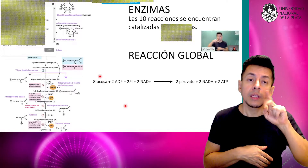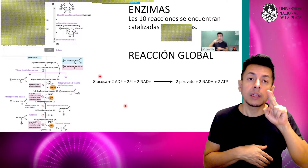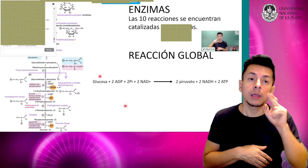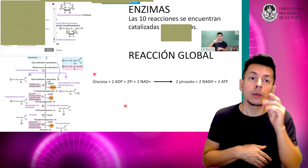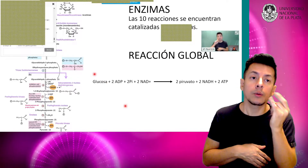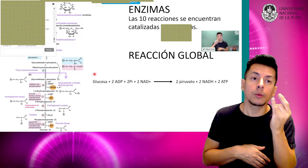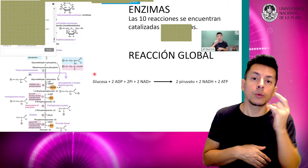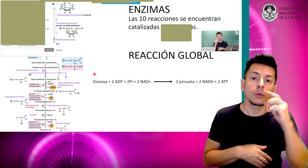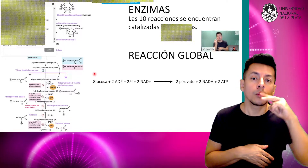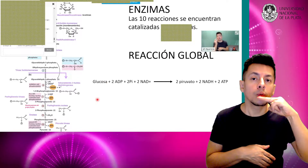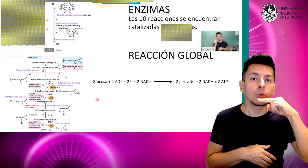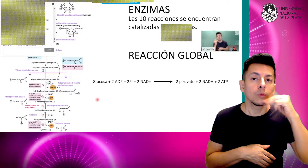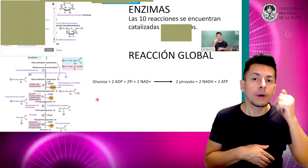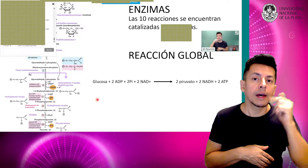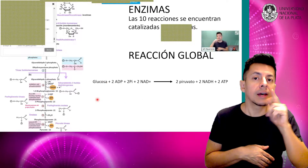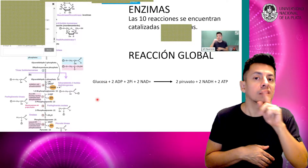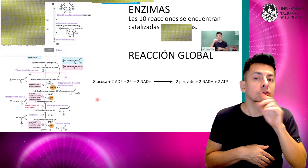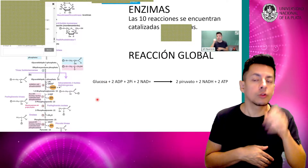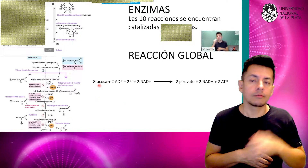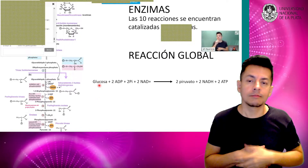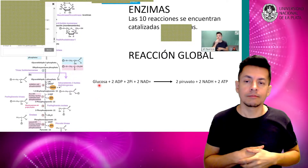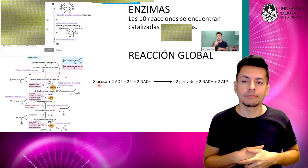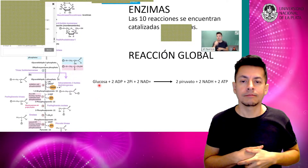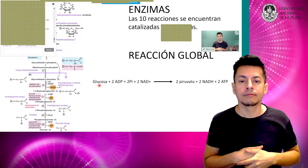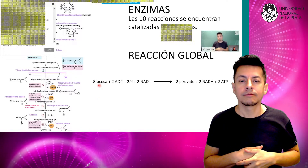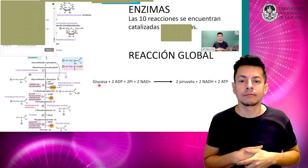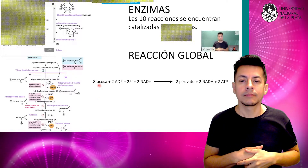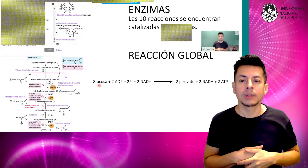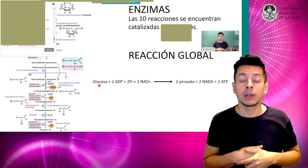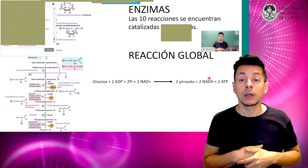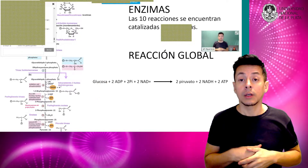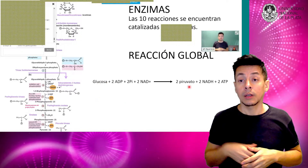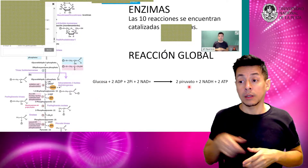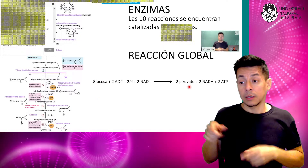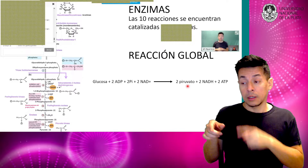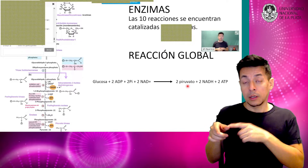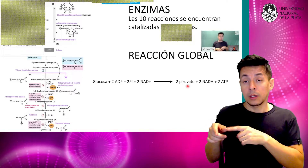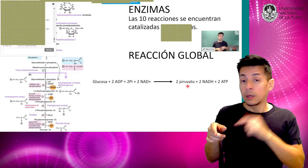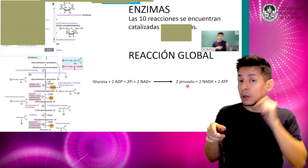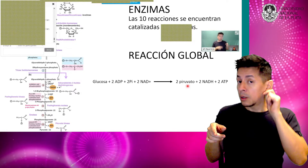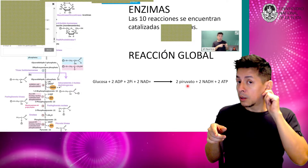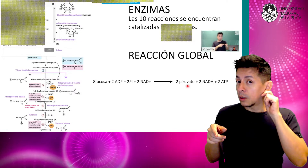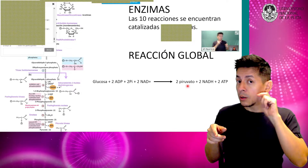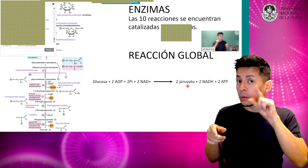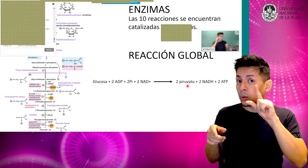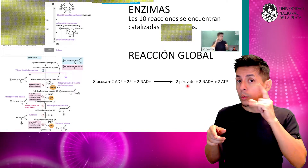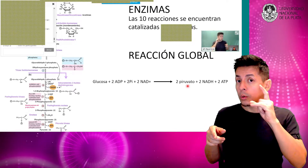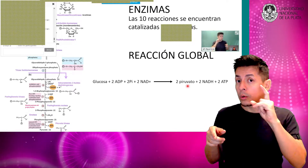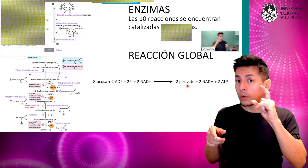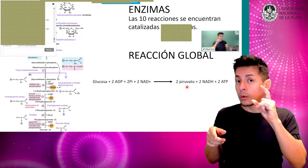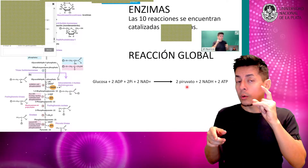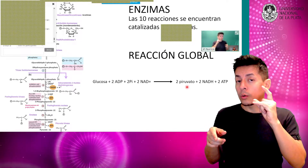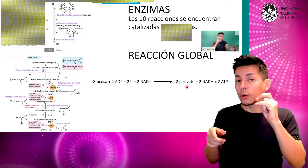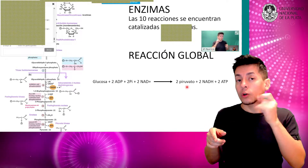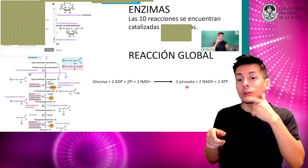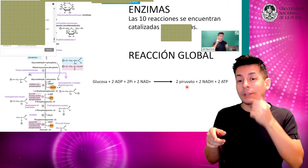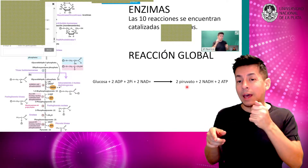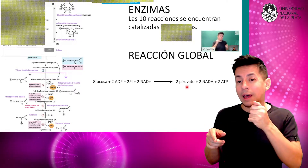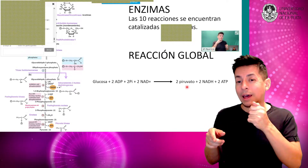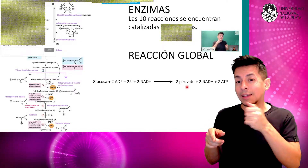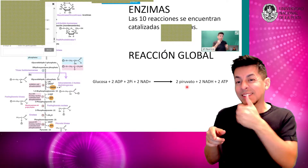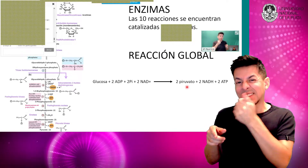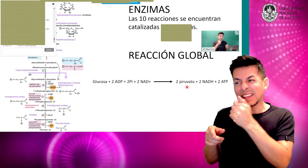Derivado de romper la glucosa. La glucosa tiene 6 carbonos y el piruvato tiene 3 carbonos, ¿sí? Entonces